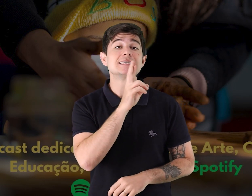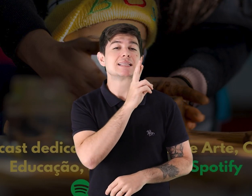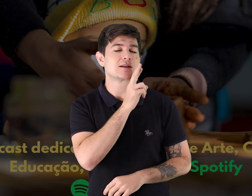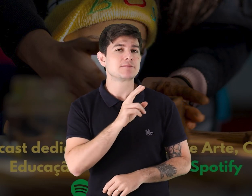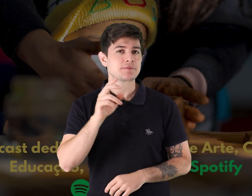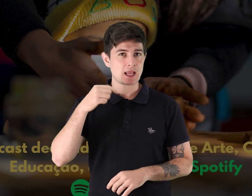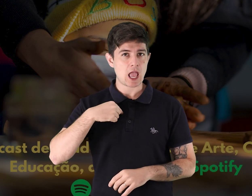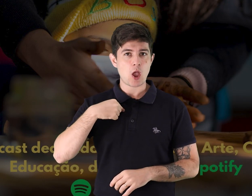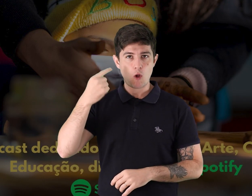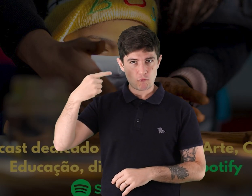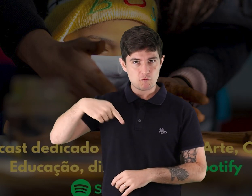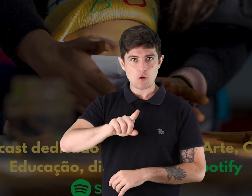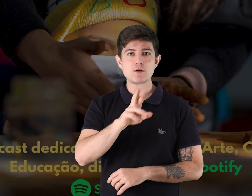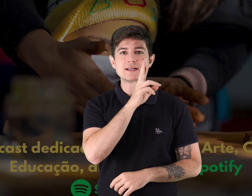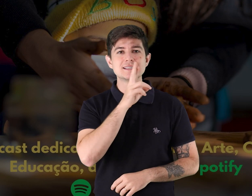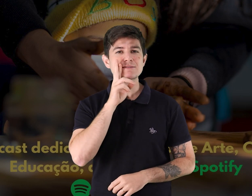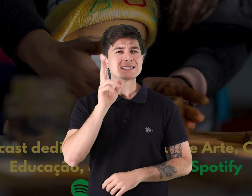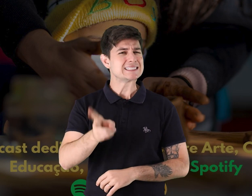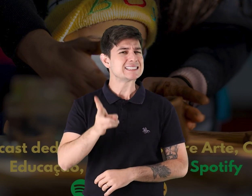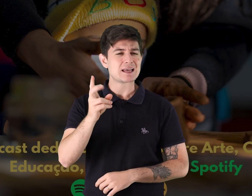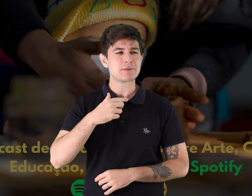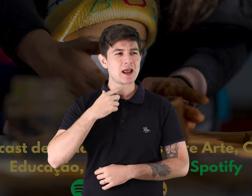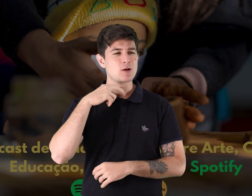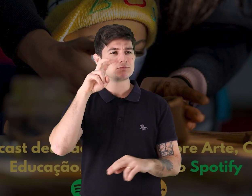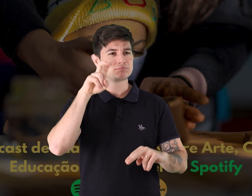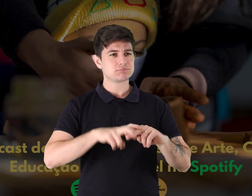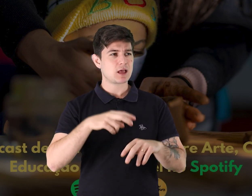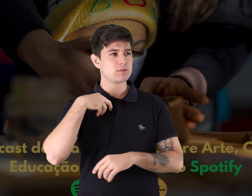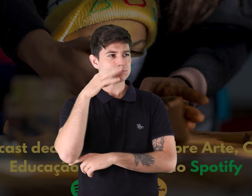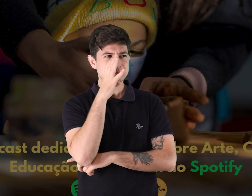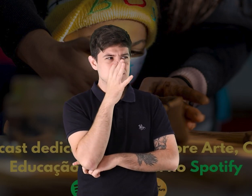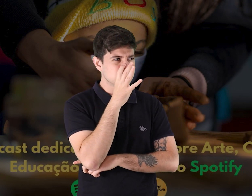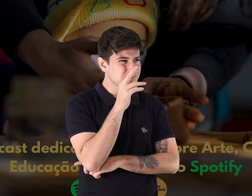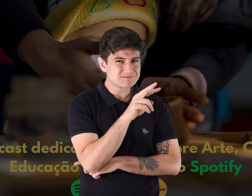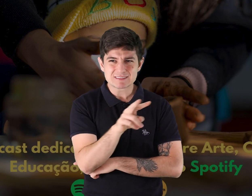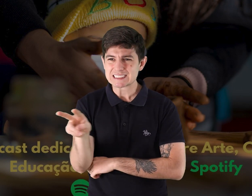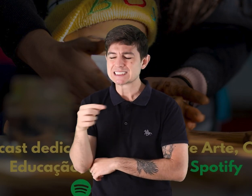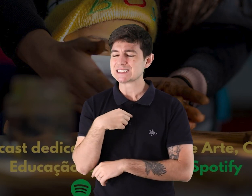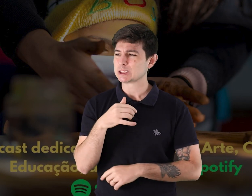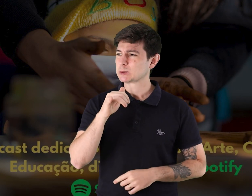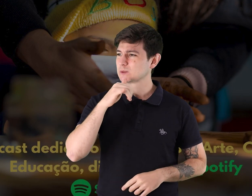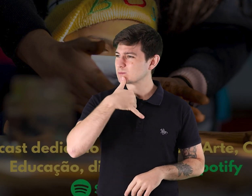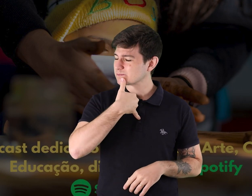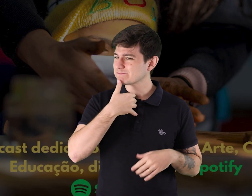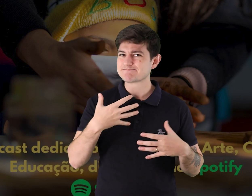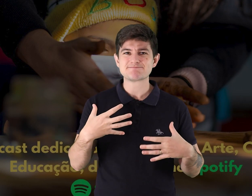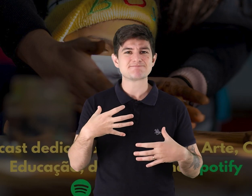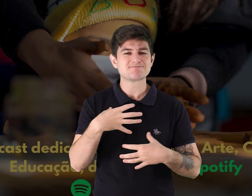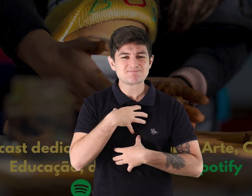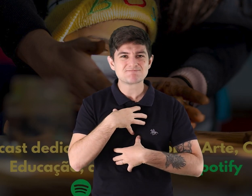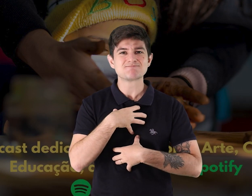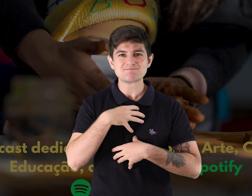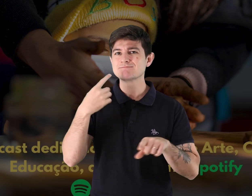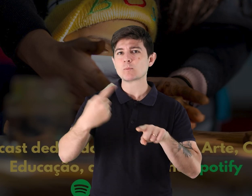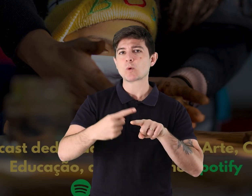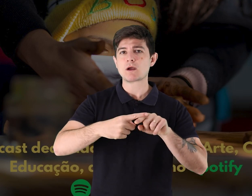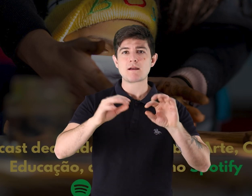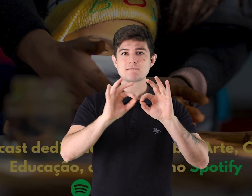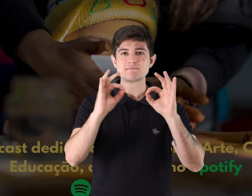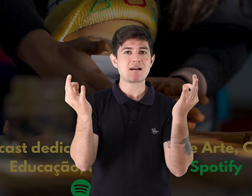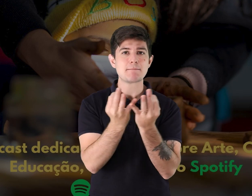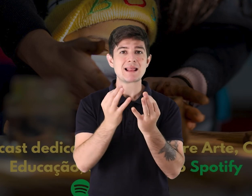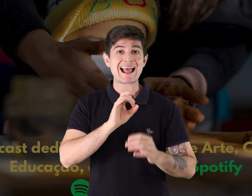restaurante. Cada vez que eu vou ao restaurante, eu fico mais triste enquanto educadora. Eu me deparo com